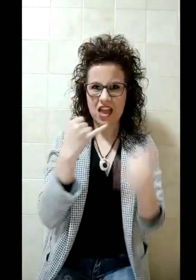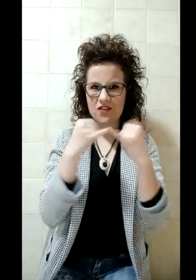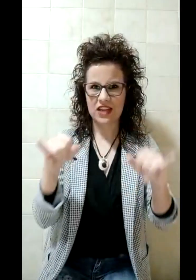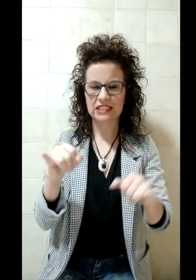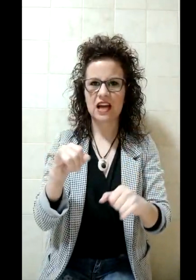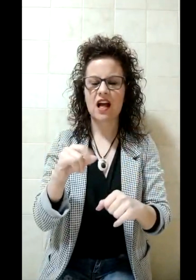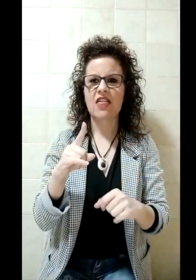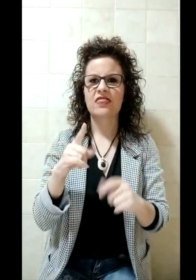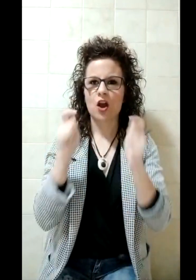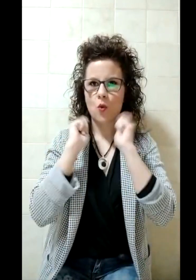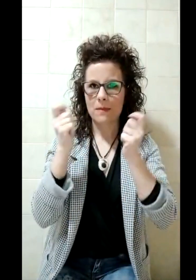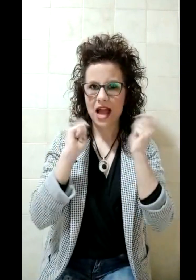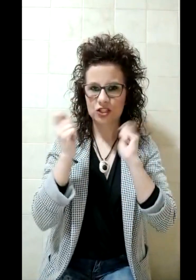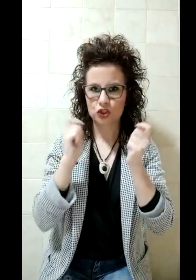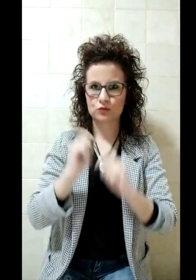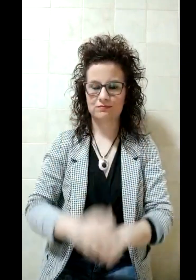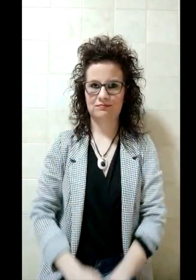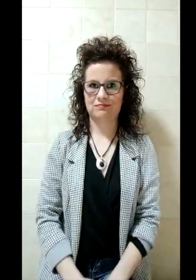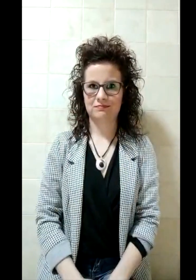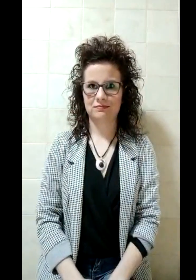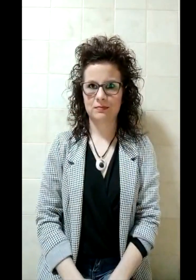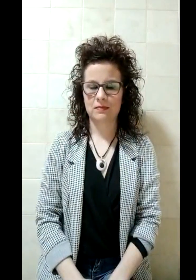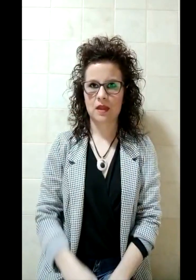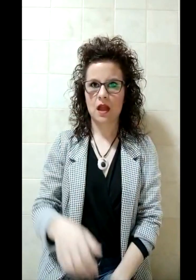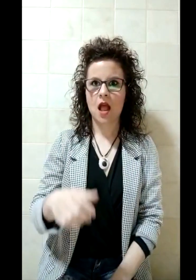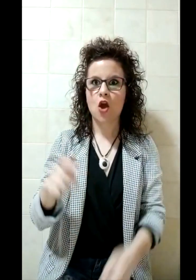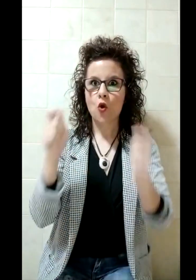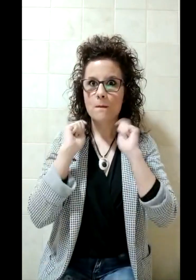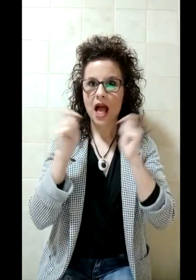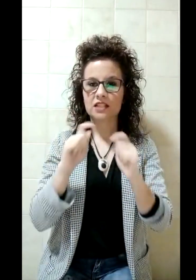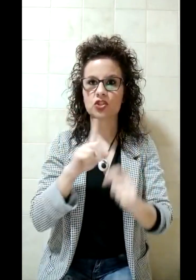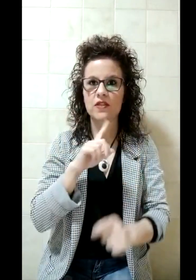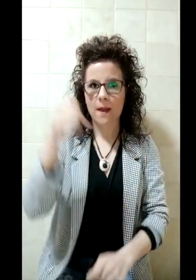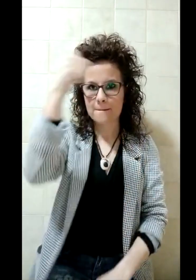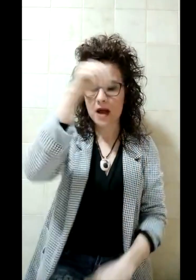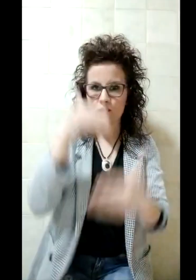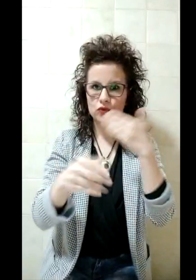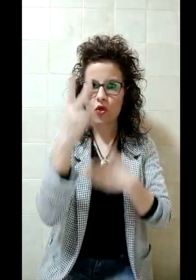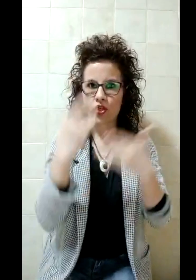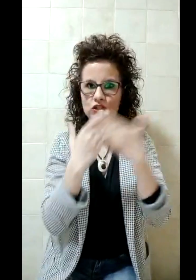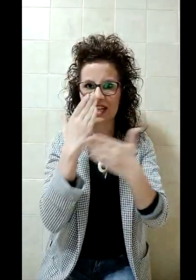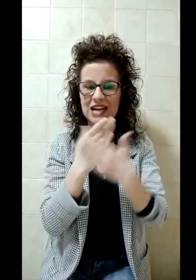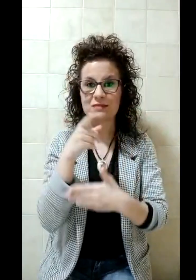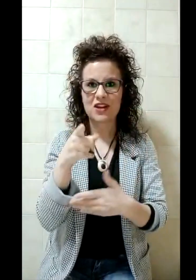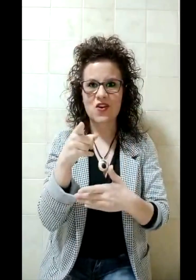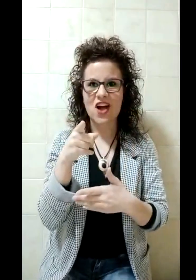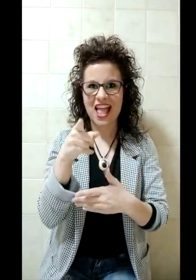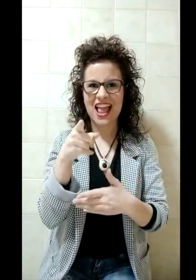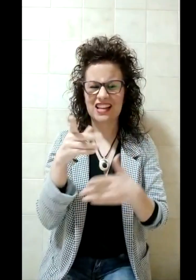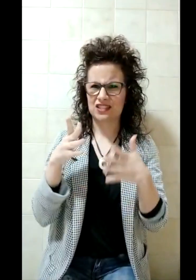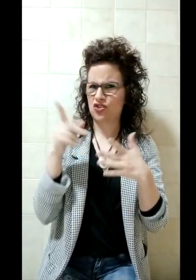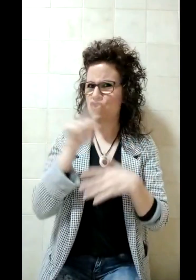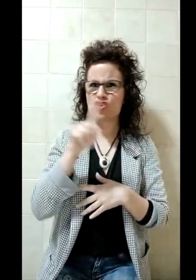extraña fiesta de cumpleaños de Margaret Mahy. El cumpleaños de Mark sería dentro de 2 días, pero él no le hacía